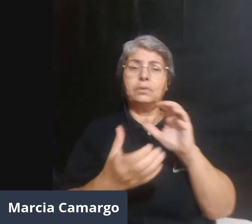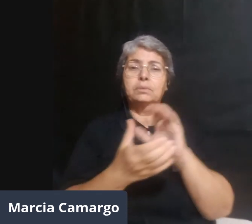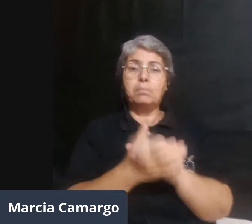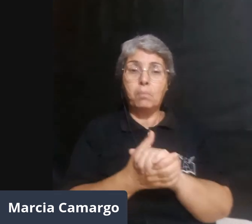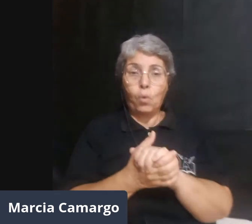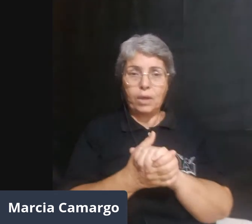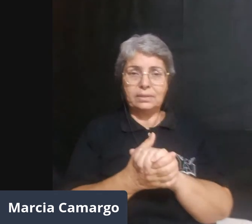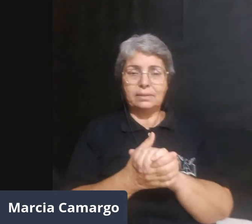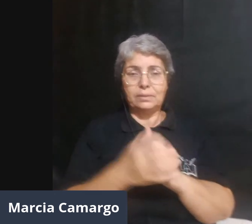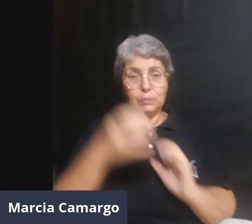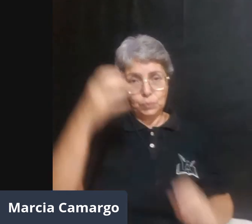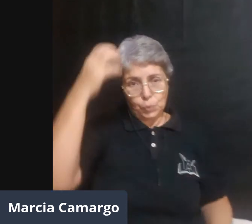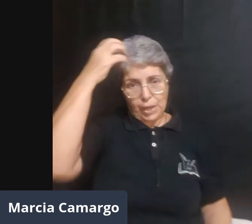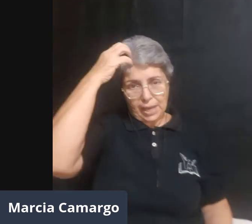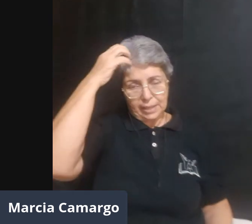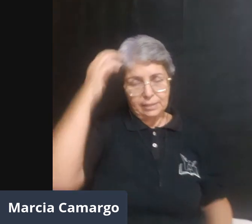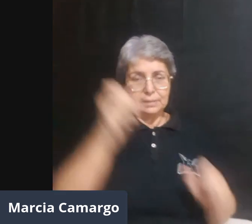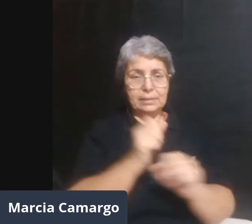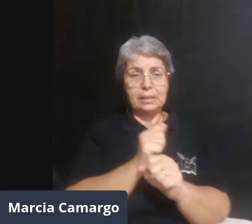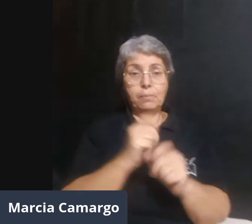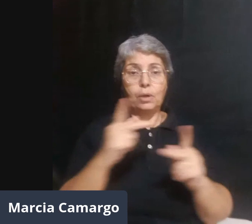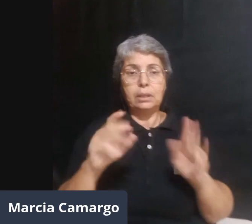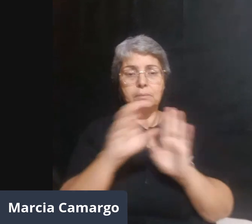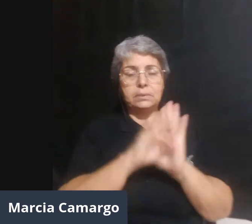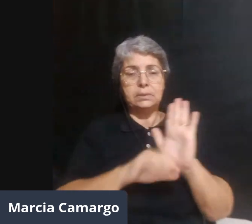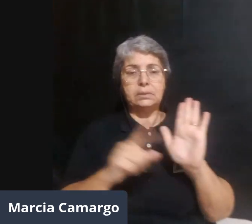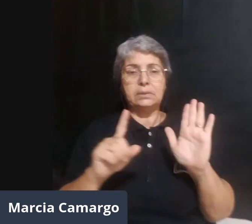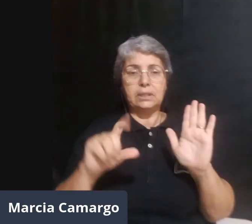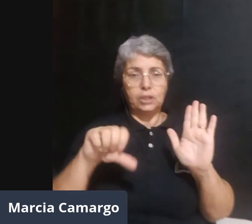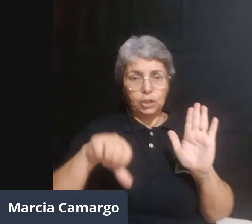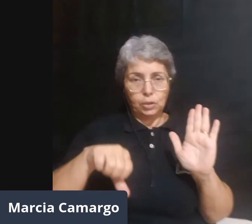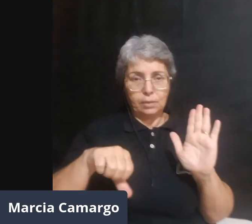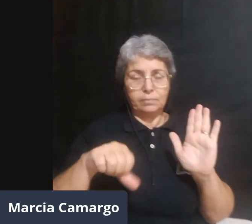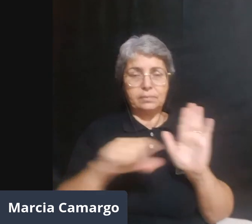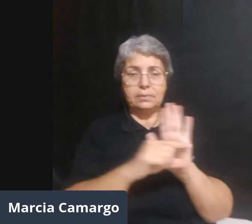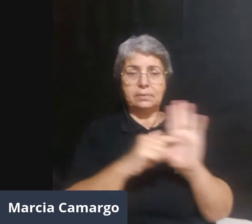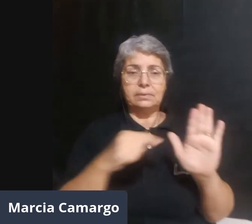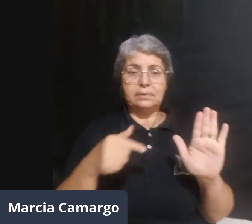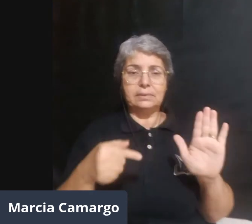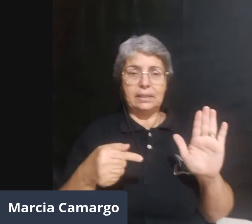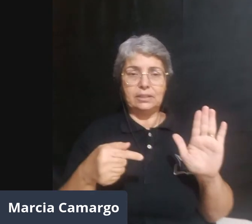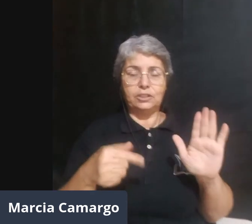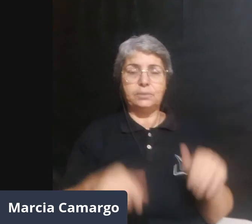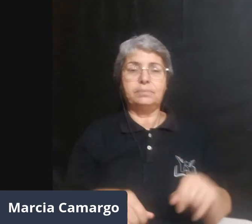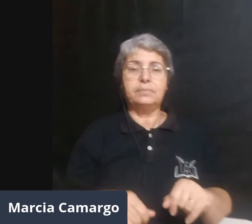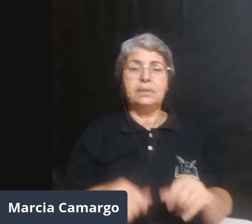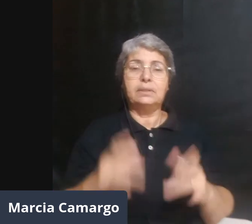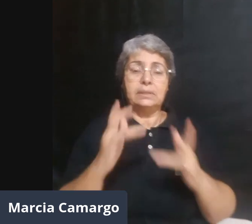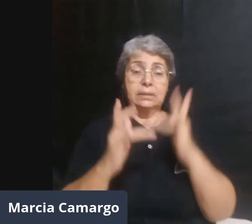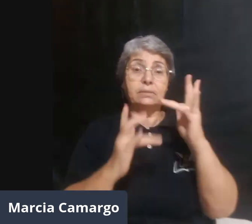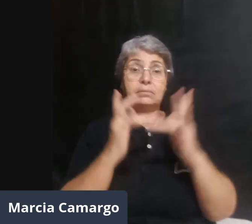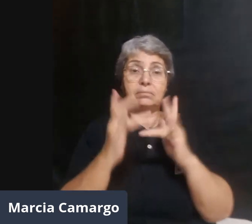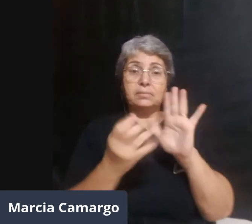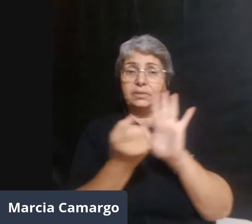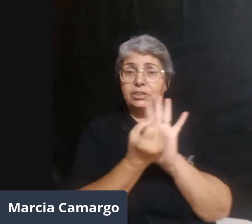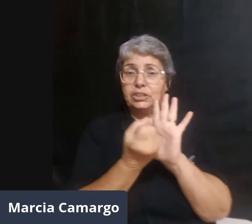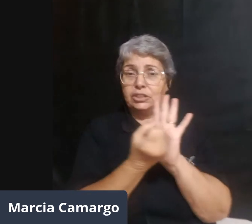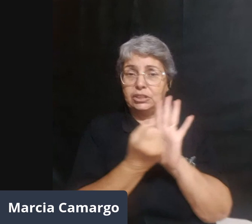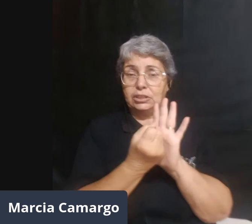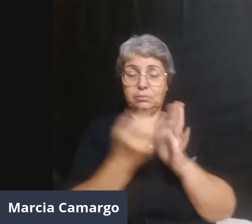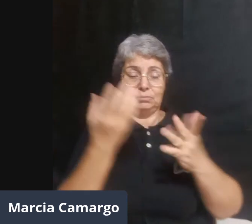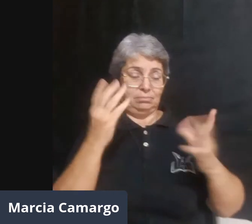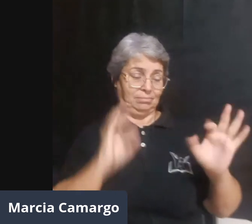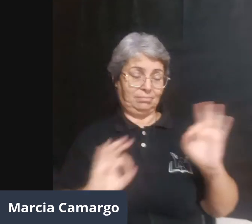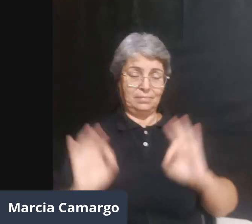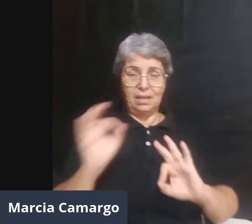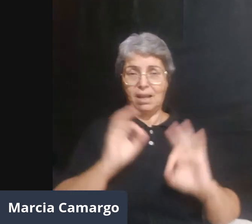Apocalipse 19:7, temos um simbolismo da noiva que se ataviou. Na parábola das bodas, em Mateus